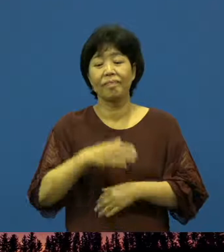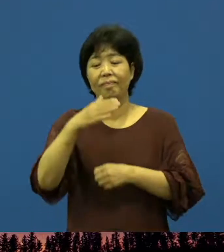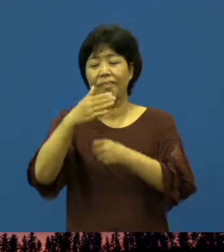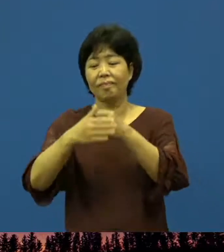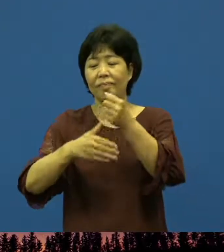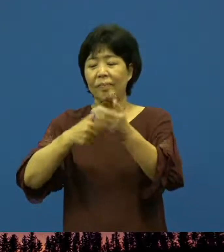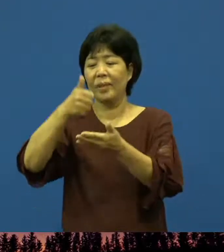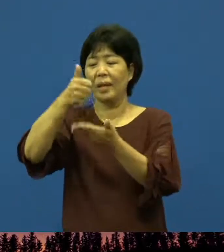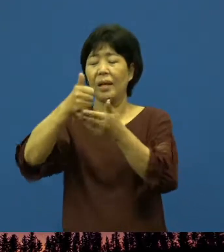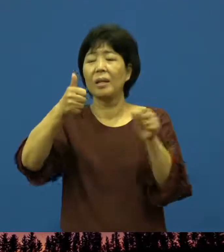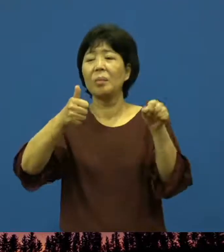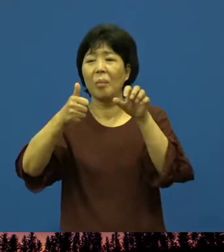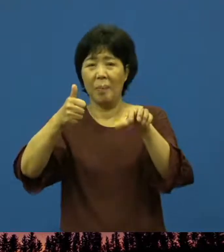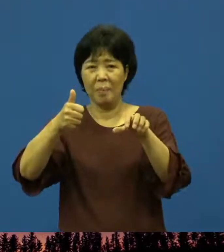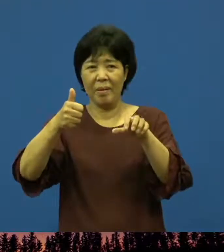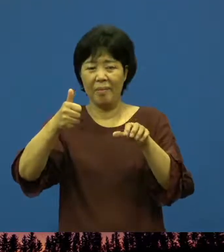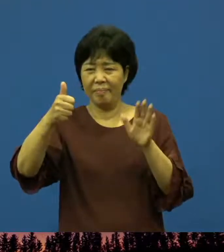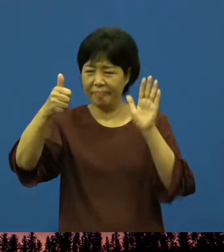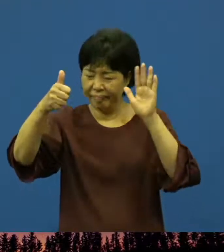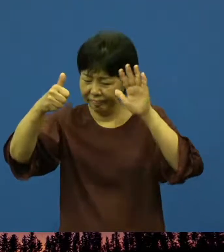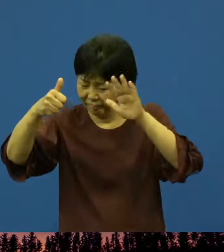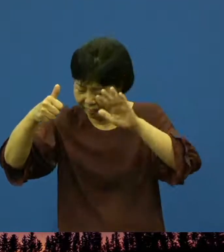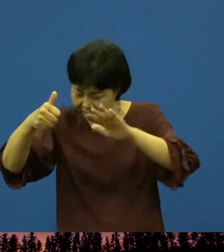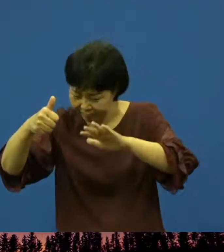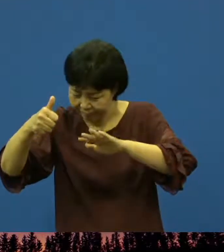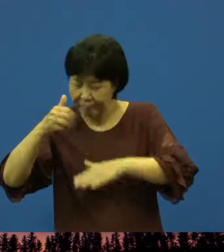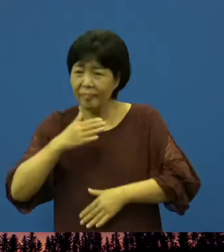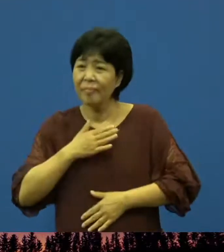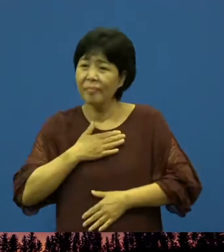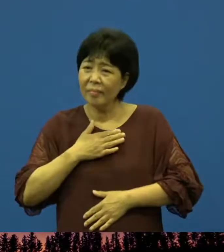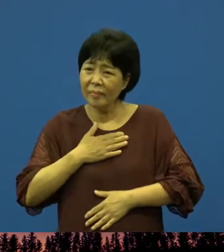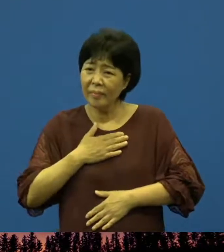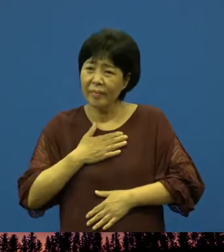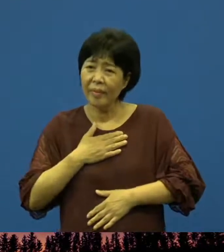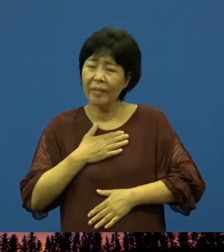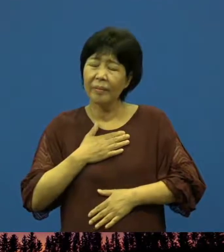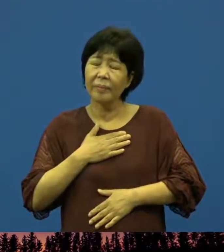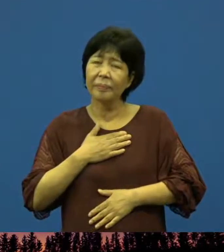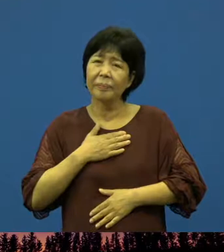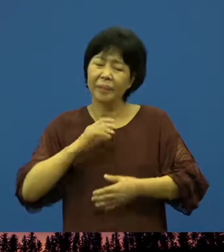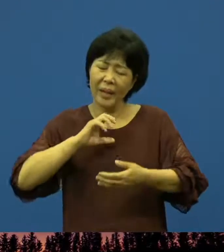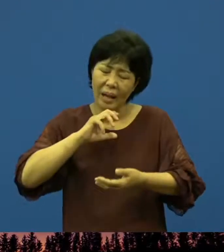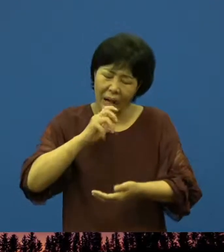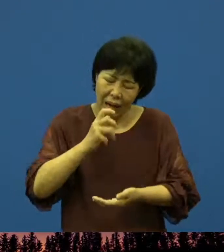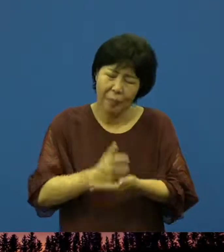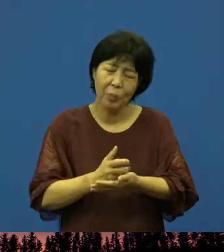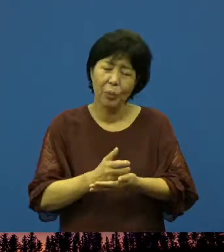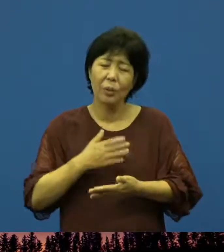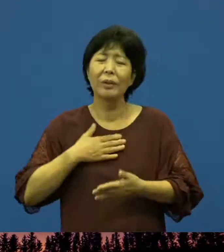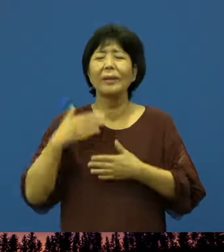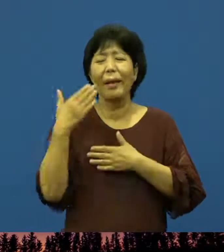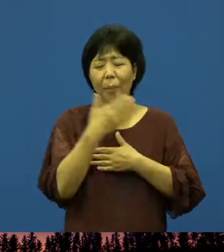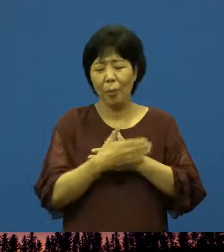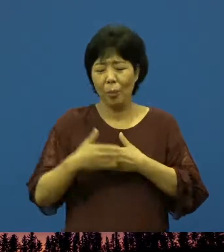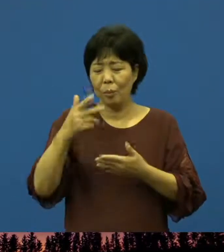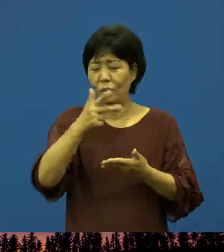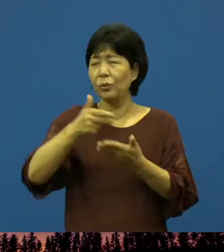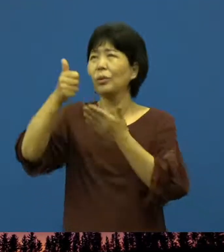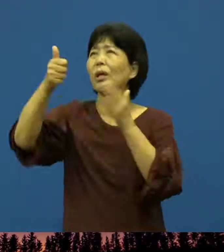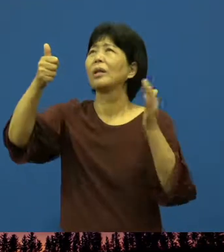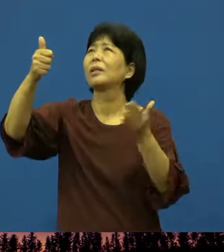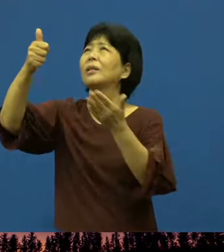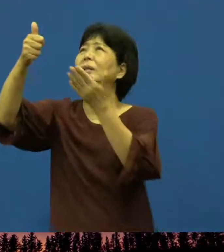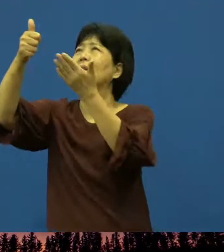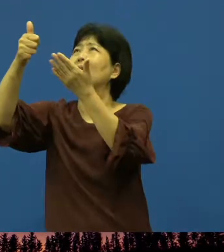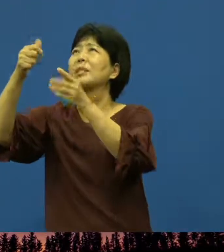반응하고, 그래서 그도 모르게 내 안에 오신 이 생명으로 감동해서 내 생명 죽게 드리겠다고 내 삶